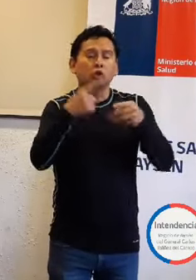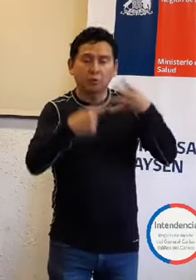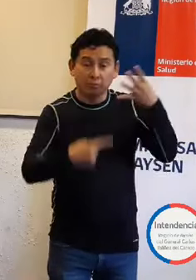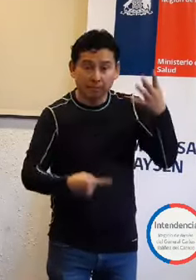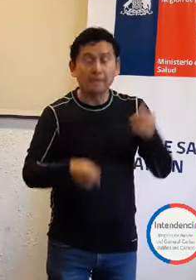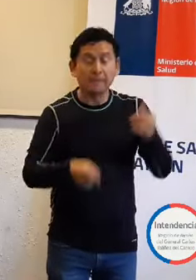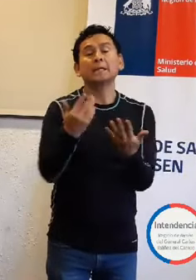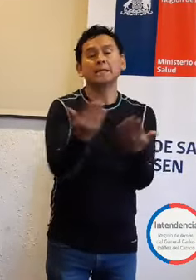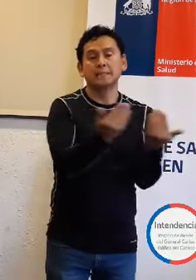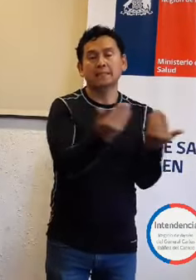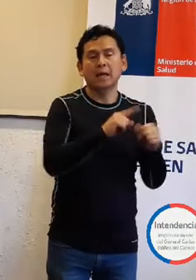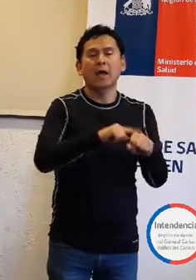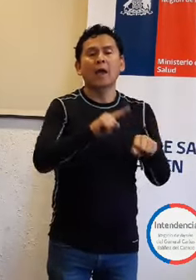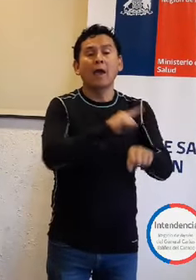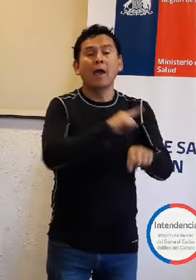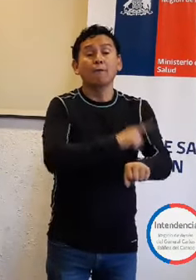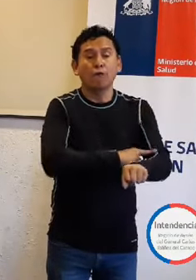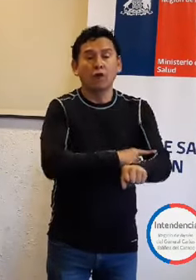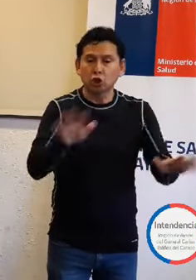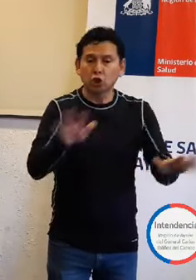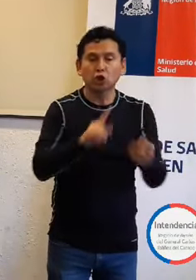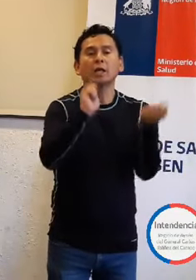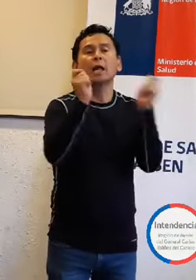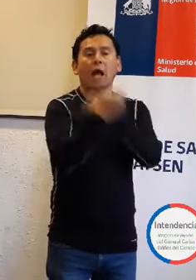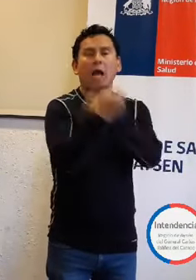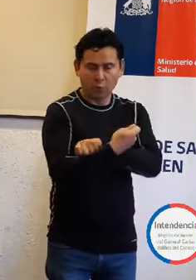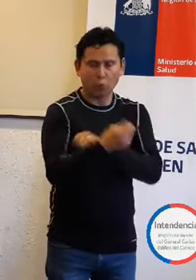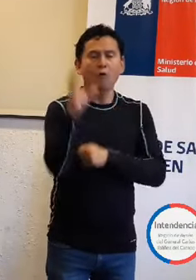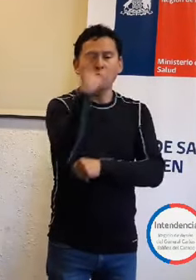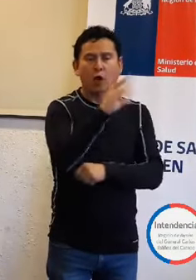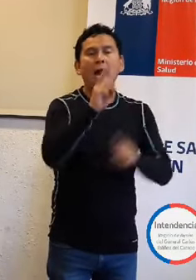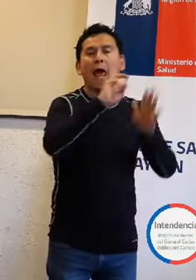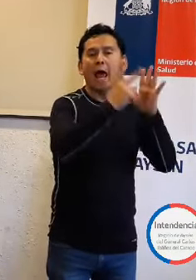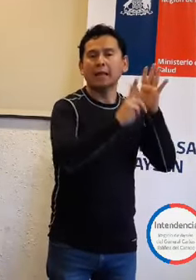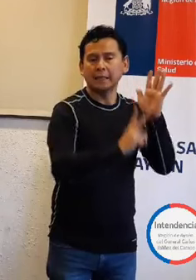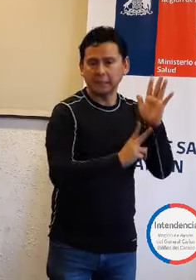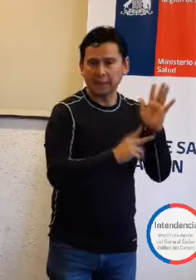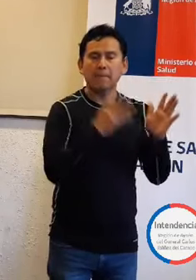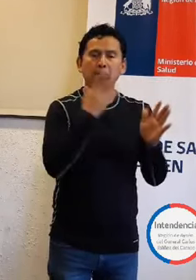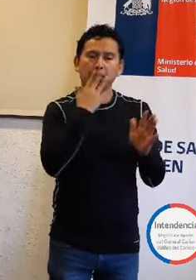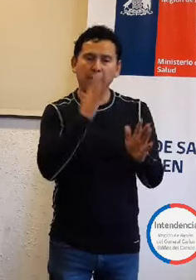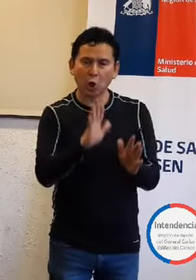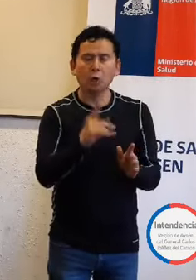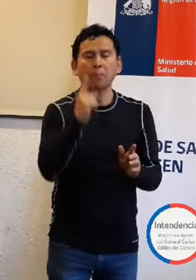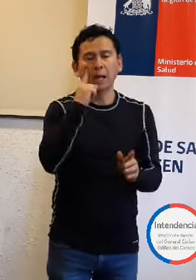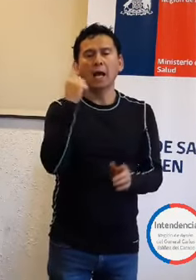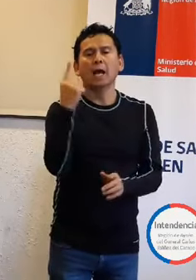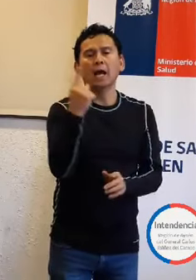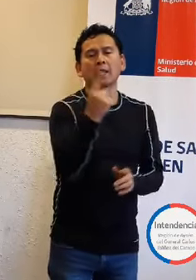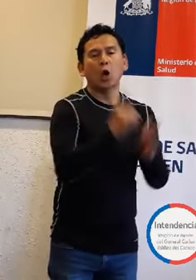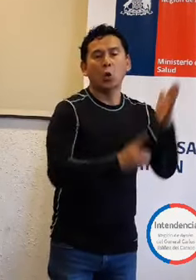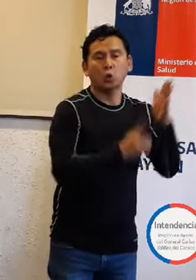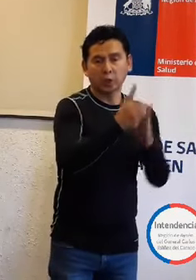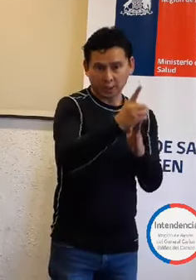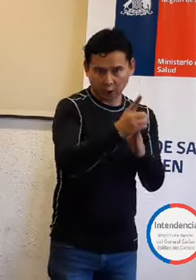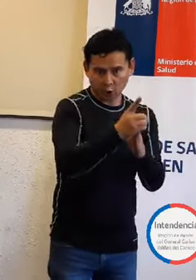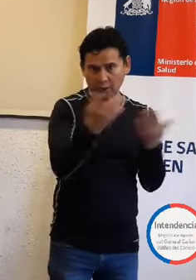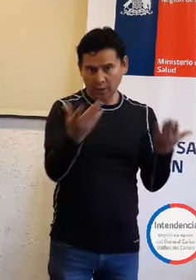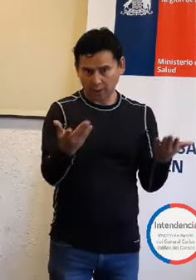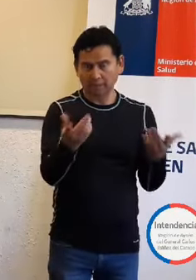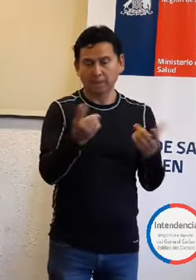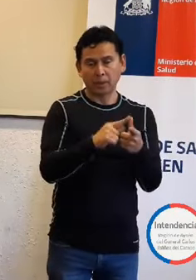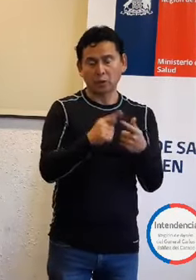requiere esfuerzos de cambio y buscar aquellas alternativas que sean más factibles también de desarrollar. Por lo